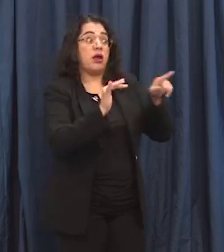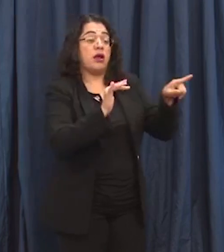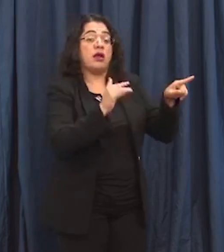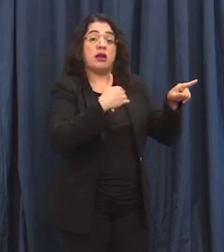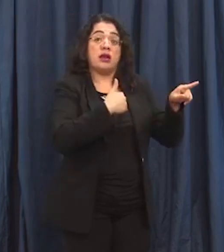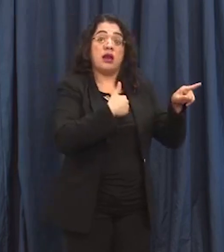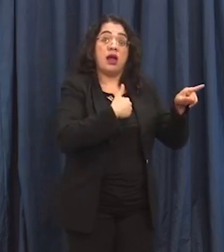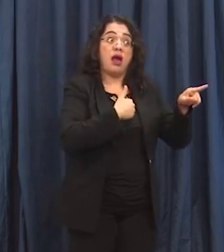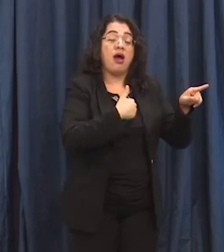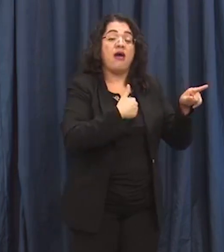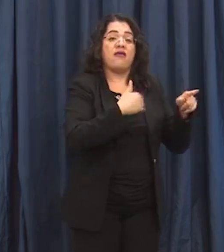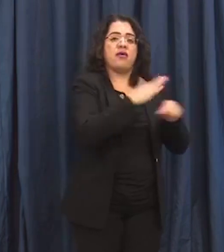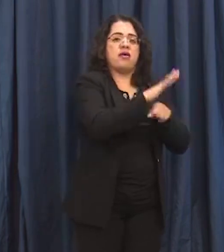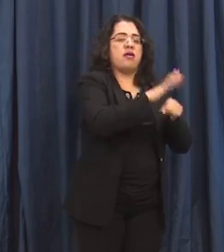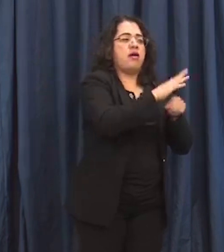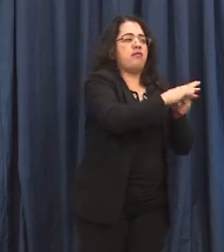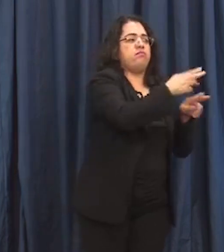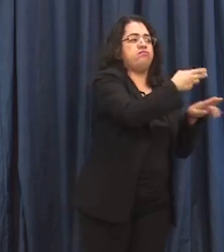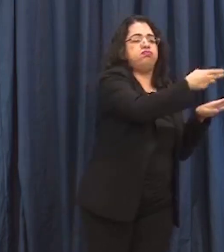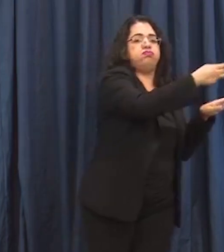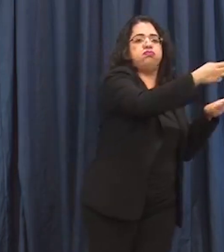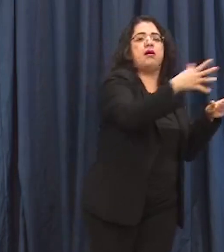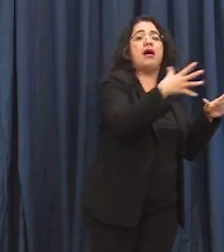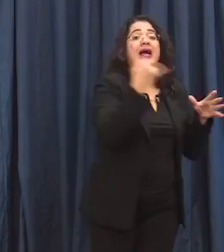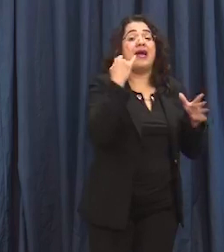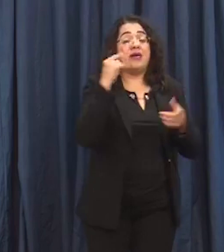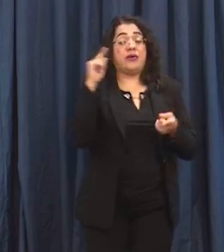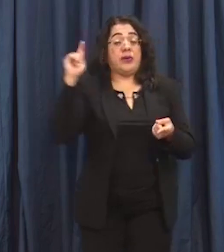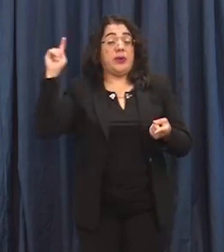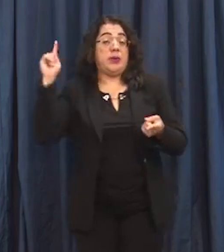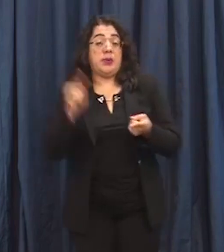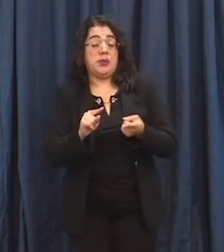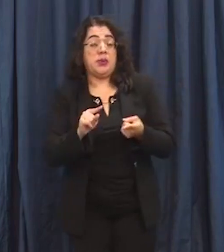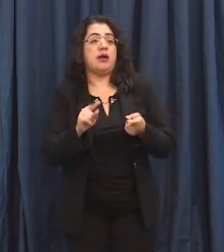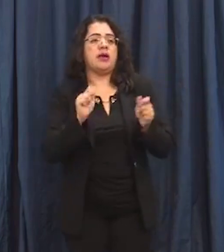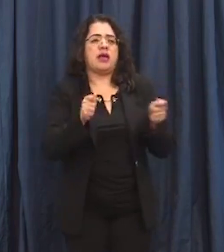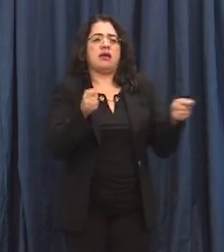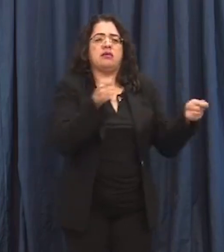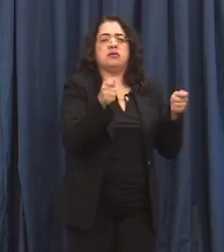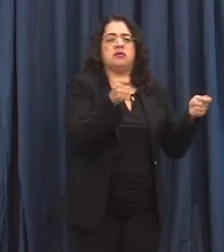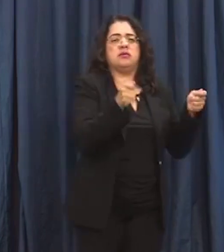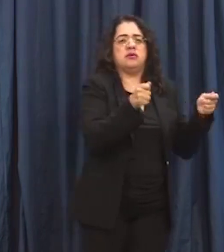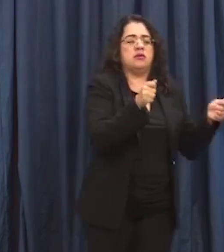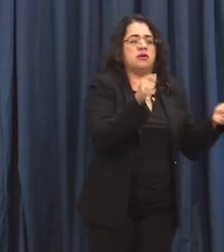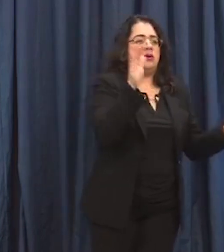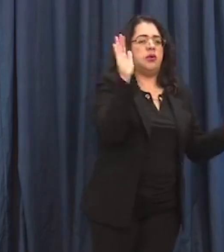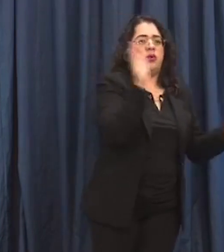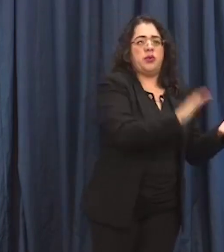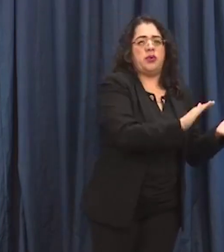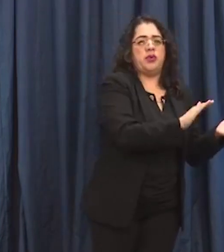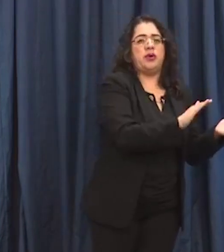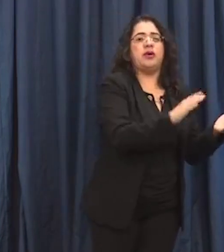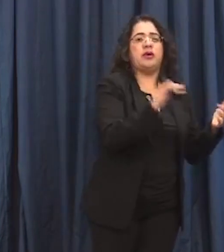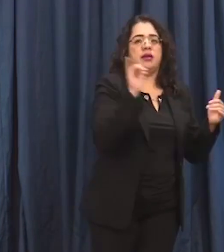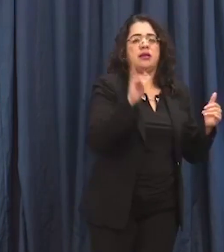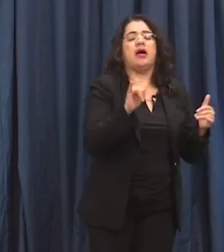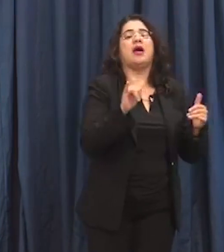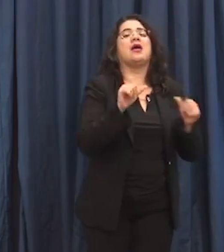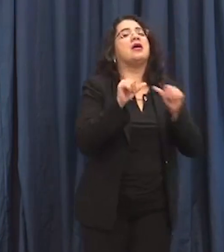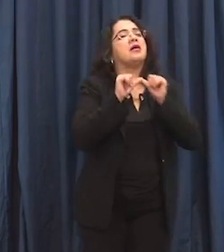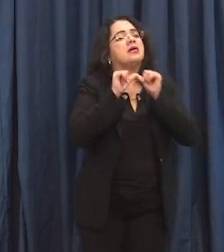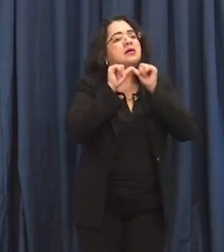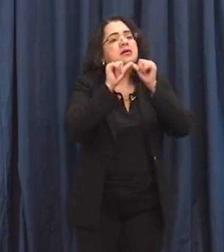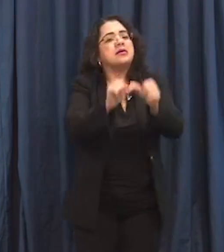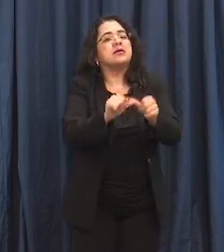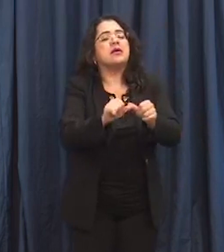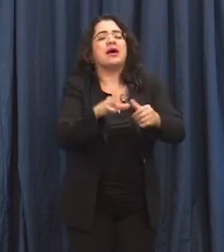suficiente baja como para contenerla rápidamente mediante la reintroducción de las características de la orden se permanezca en